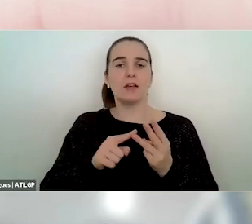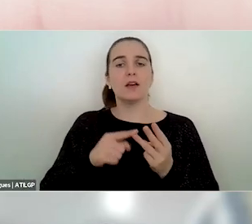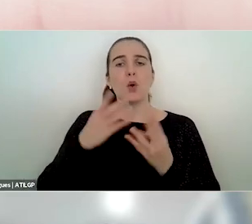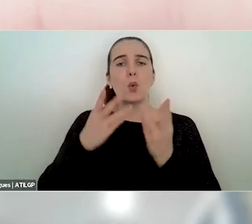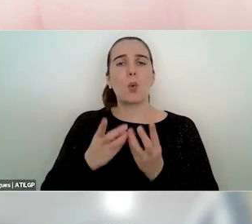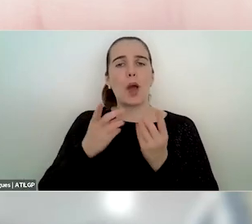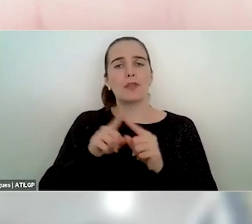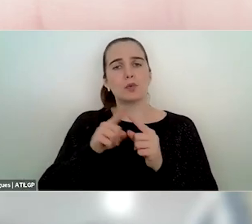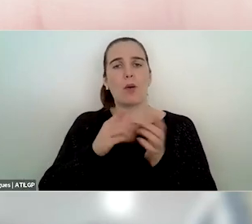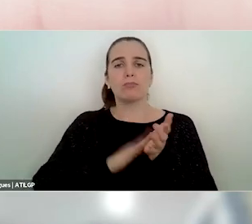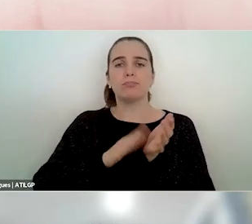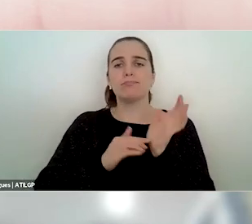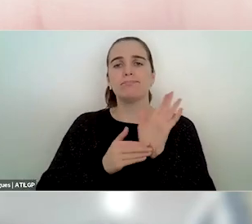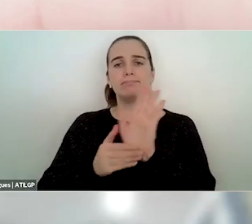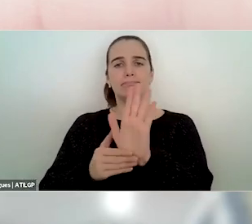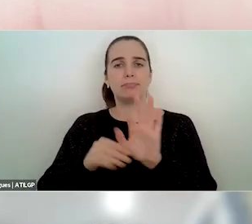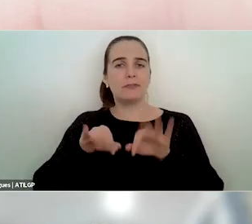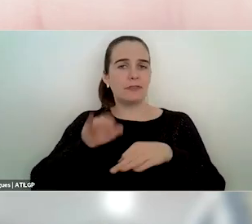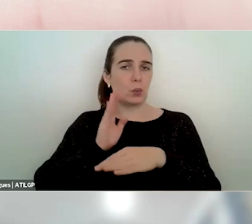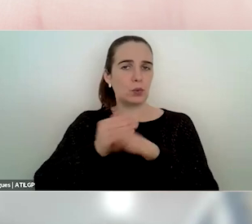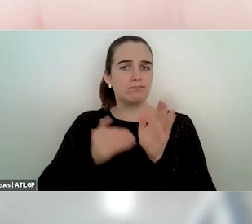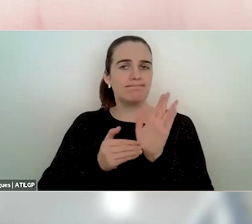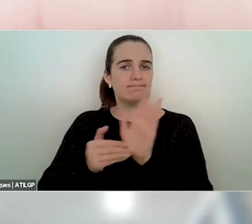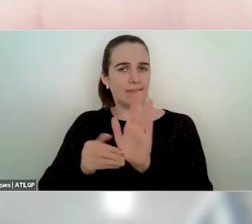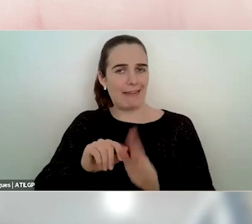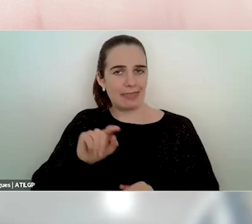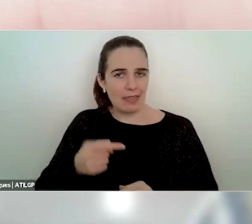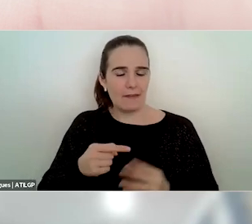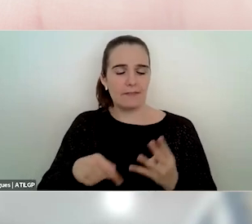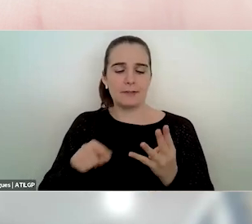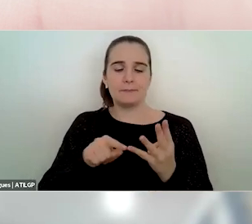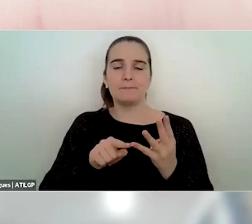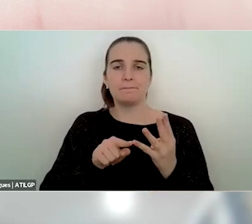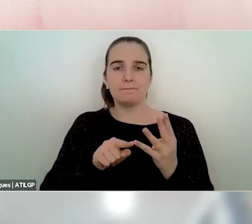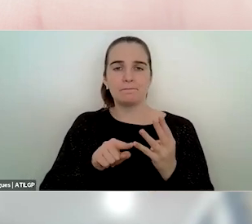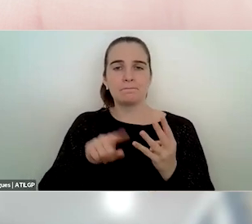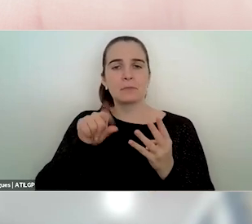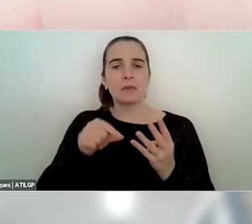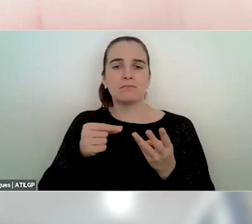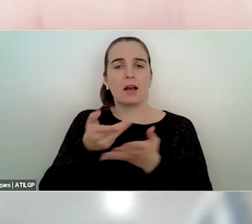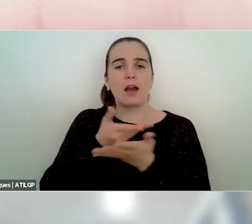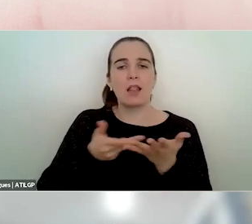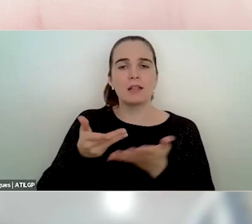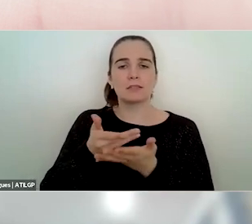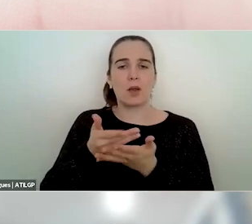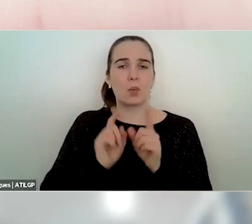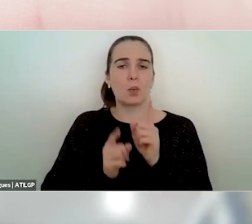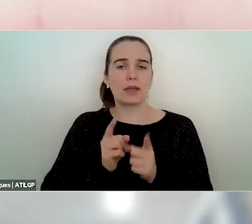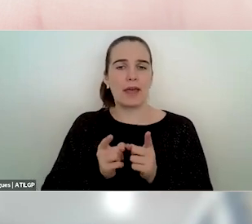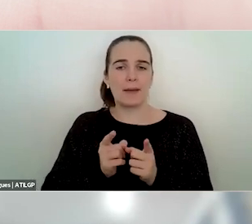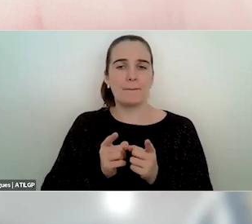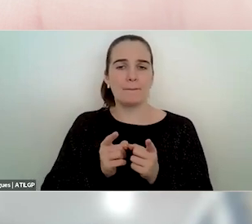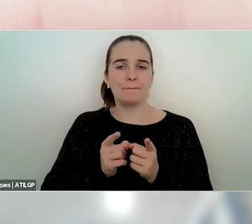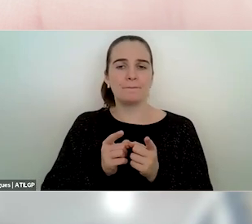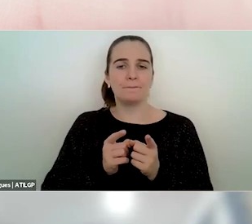contas aos cidadãos por parte da administração pública, uma vivência que assegure o